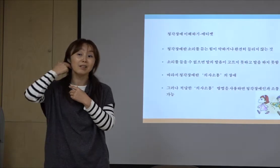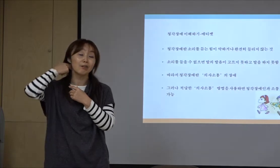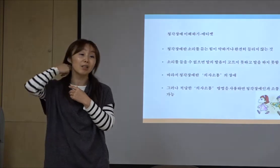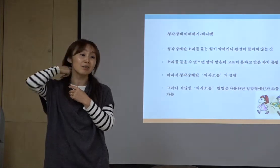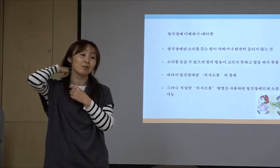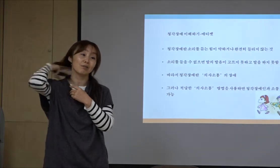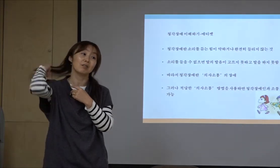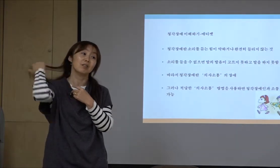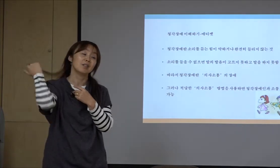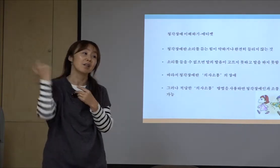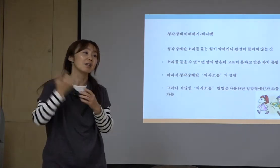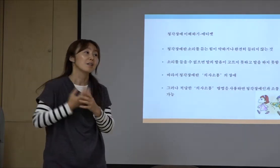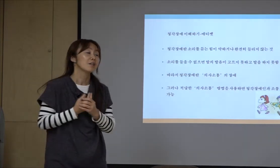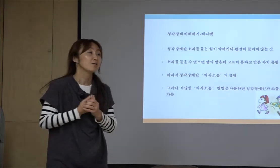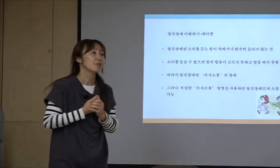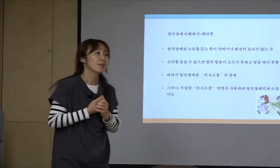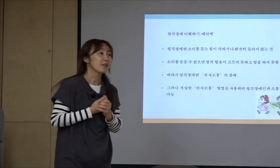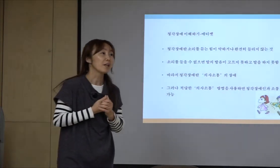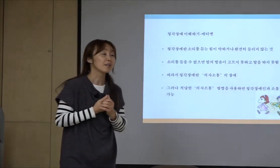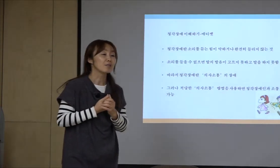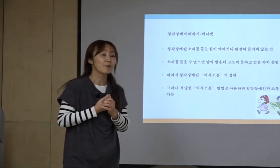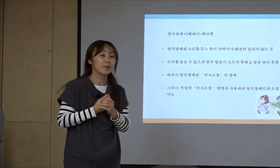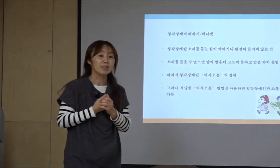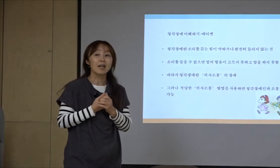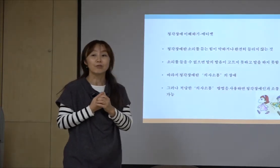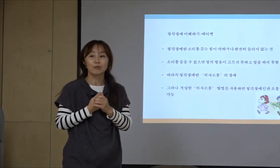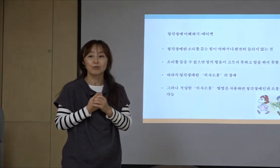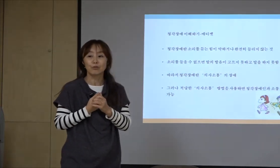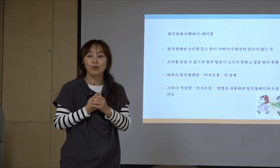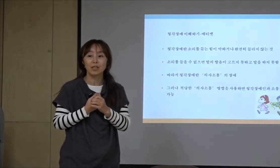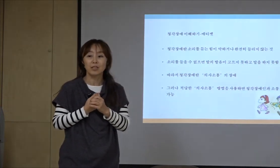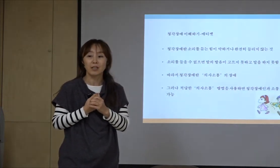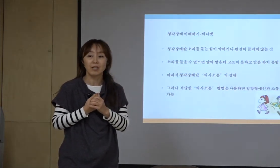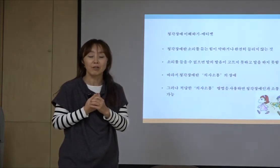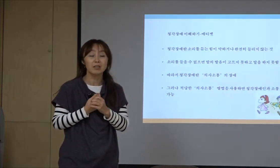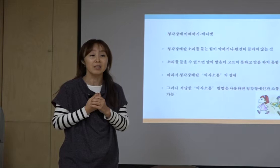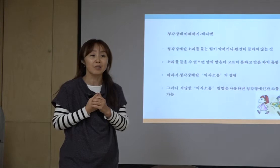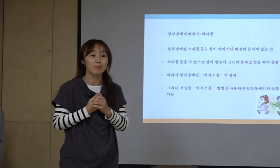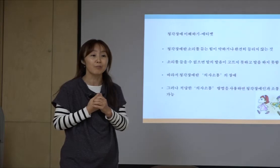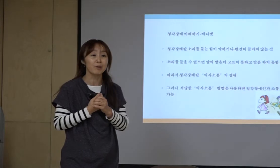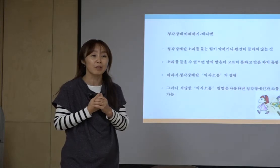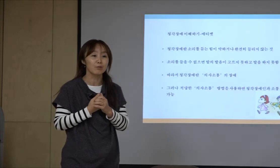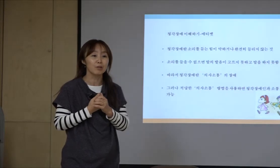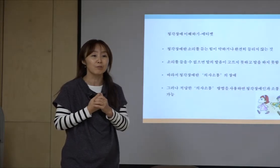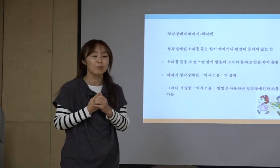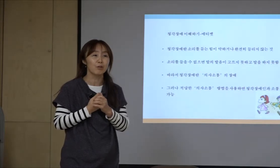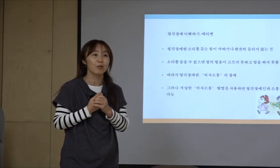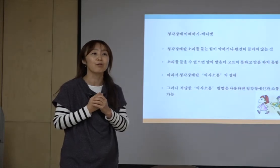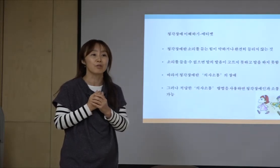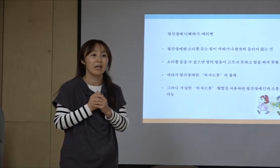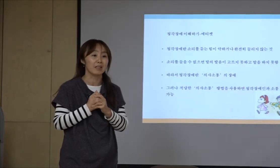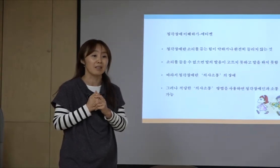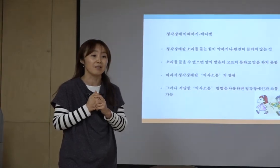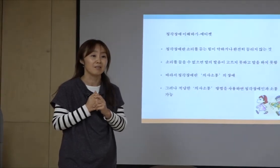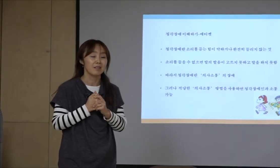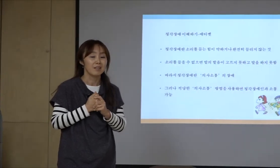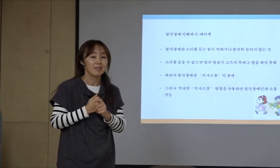했다고 하더라고요. 그러니까 우리가 생각하는 것 이상으로 청각장애가 굉장히 불편하고 힘들고 어려운 장애예요. 예를